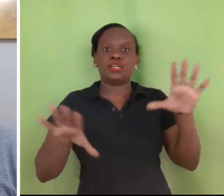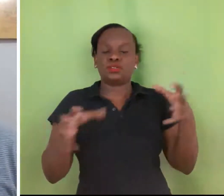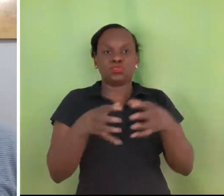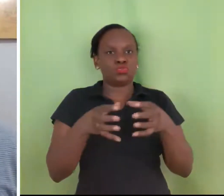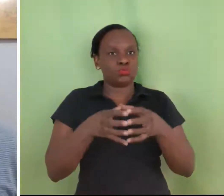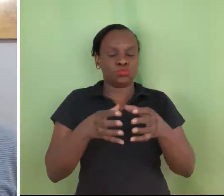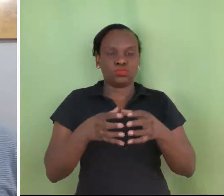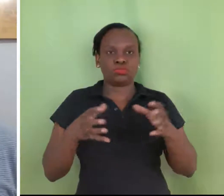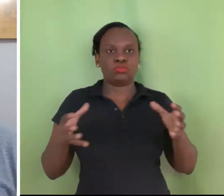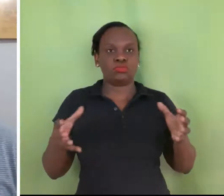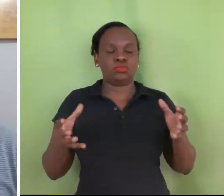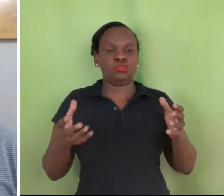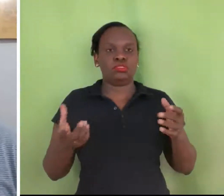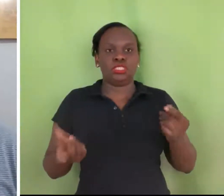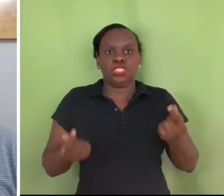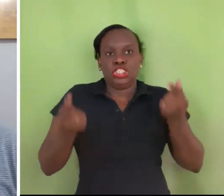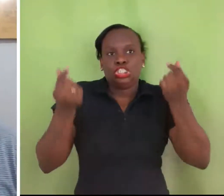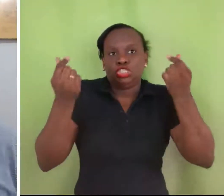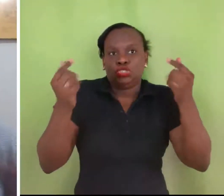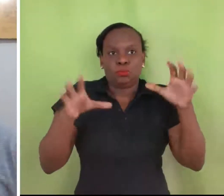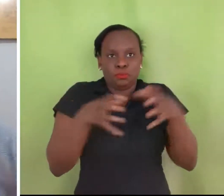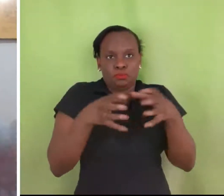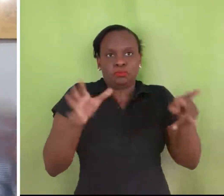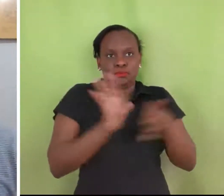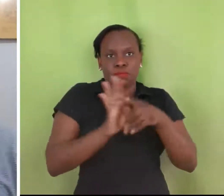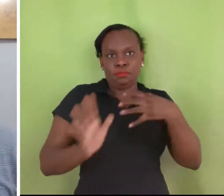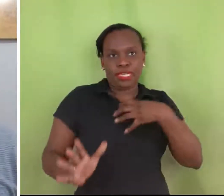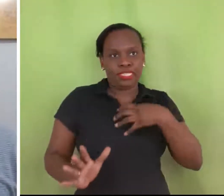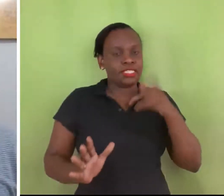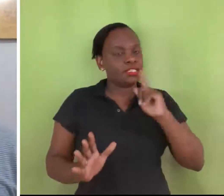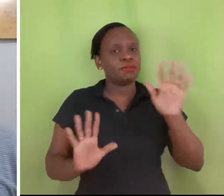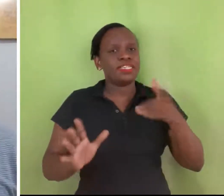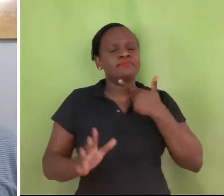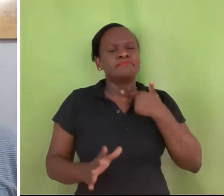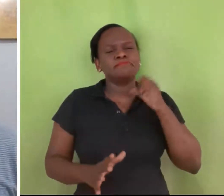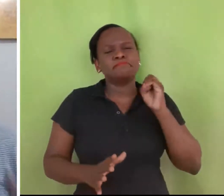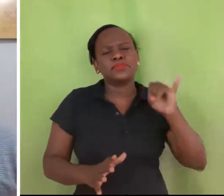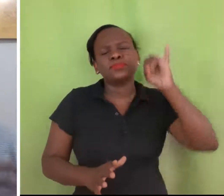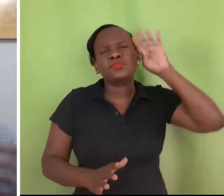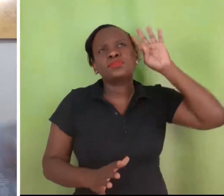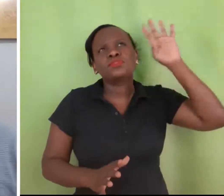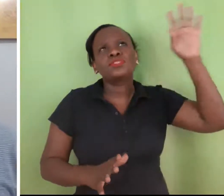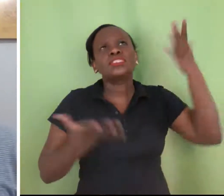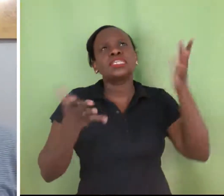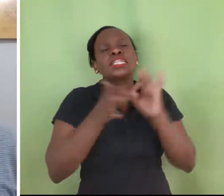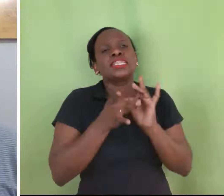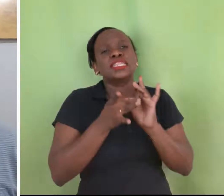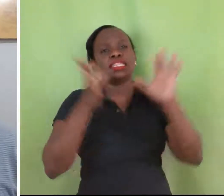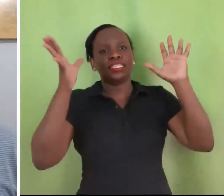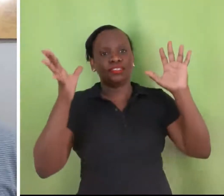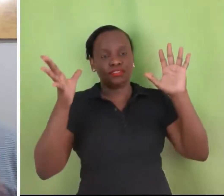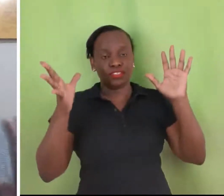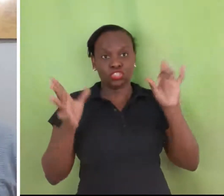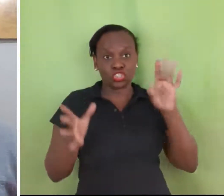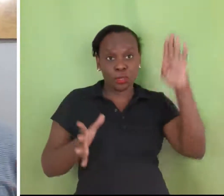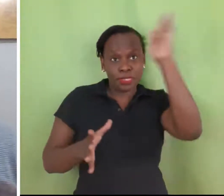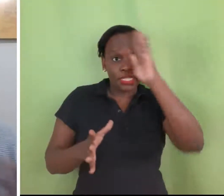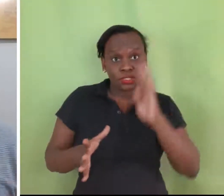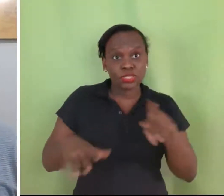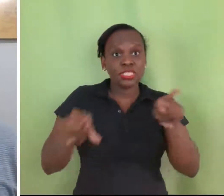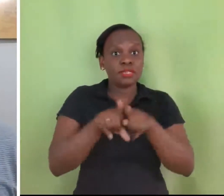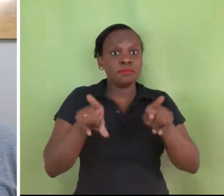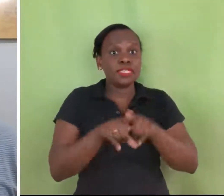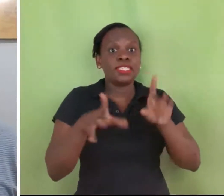nem todas faziam parte da elite da Bahia, mas que tinham um sonho da liberdade não só, né, do país, como